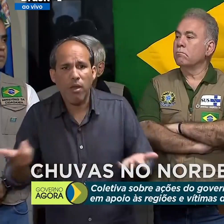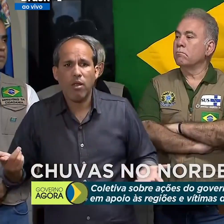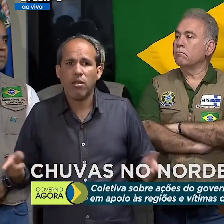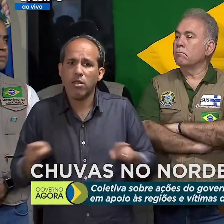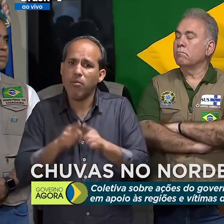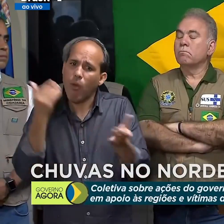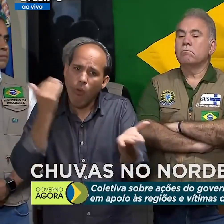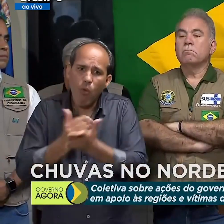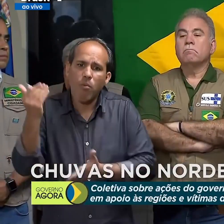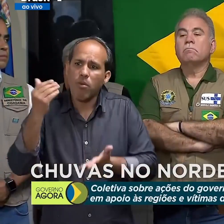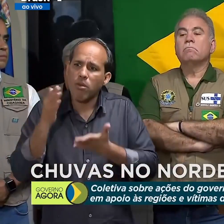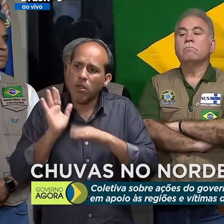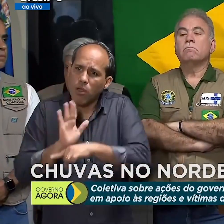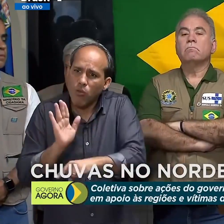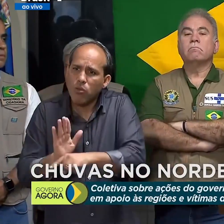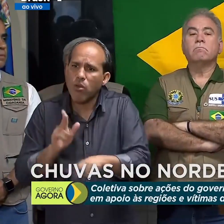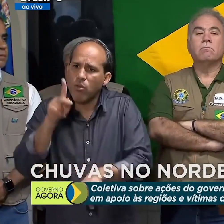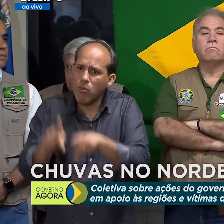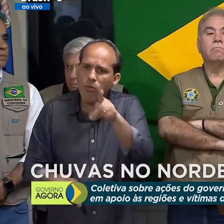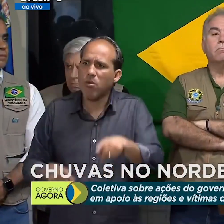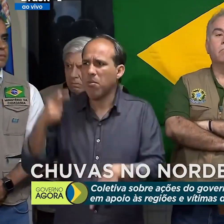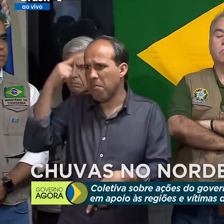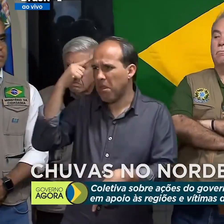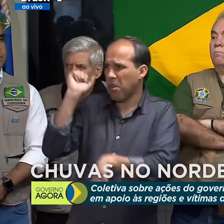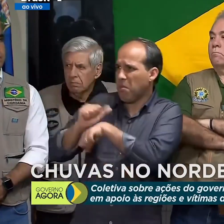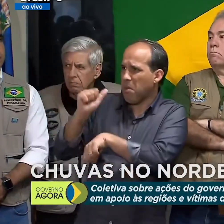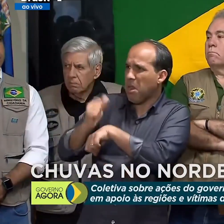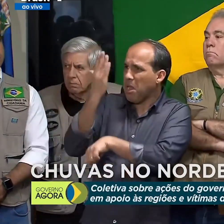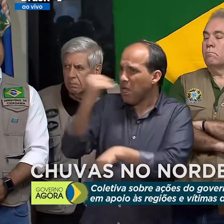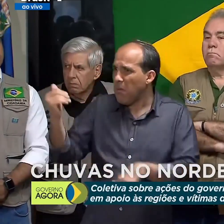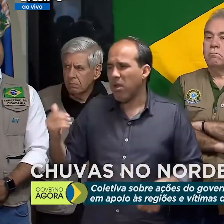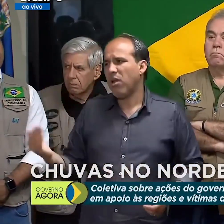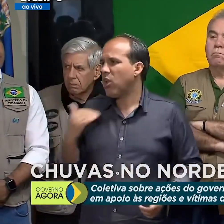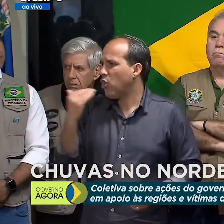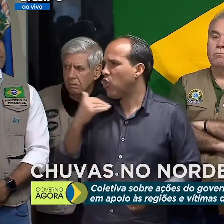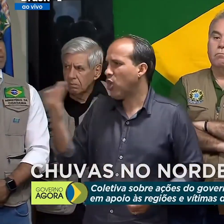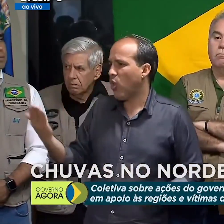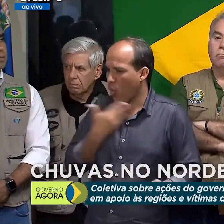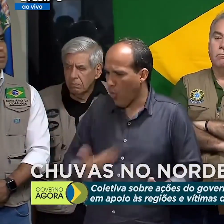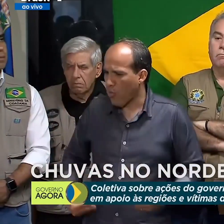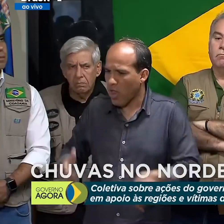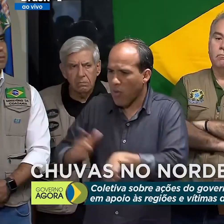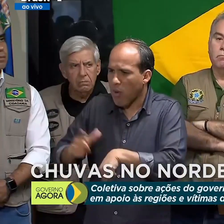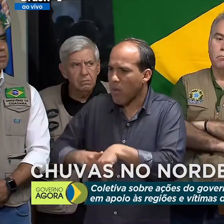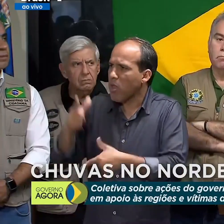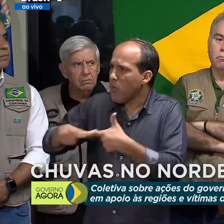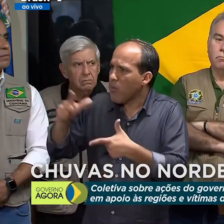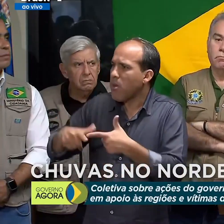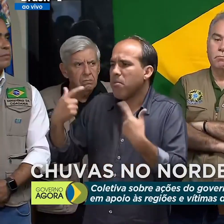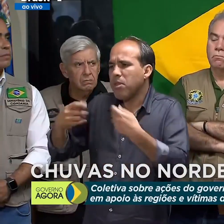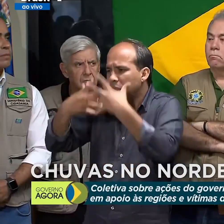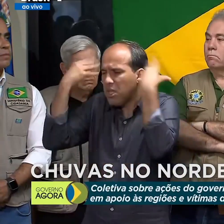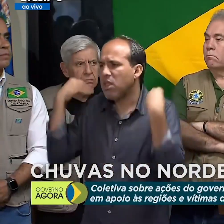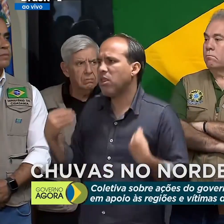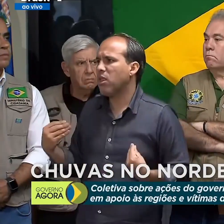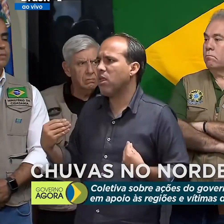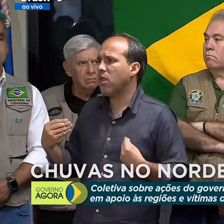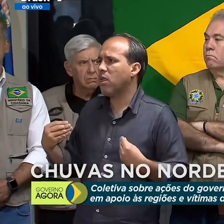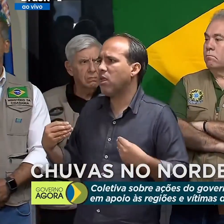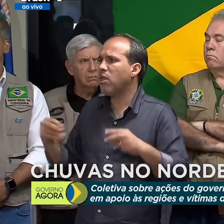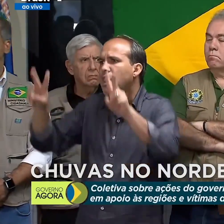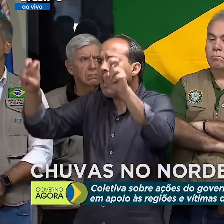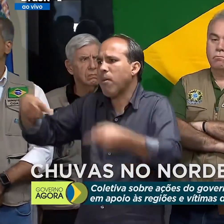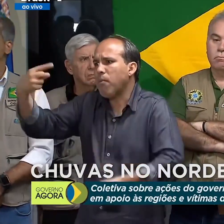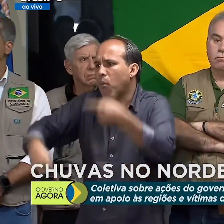partida para ajudar a população não esperavam chamar de ser tão o governador no momento de 15 tem que esquecer essa questão